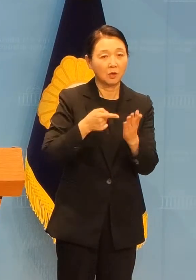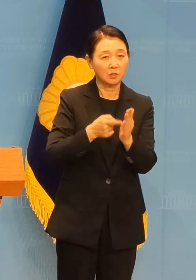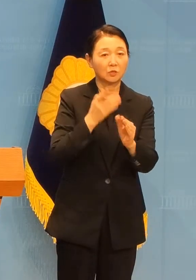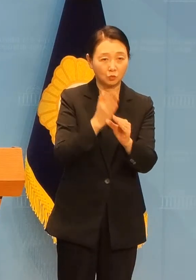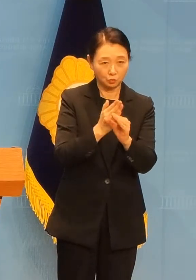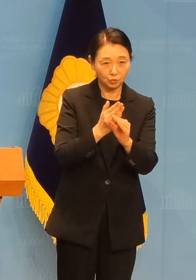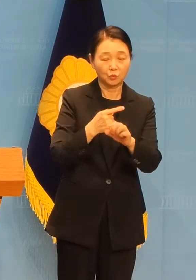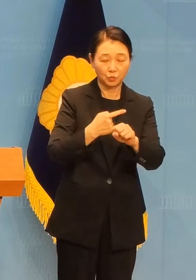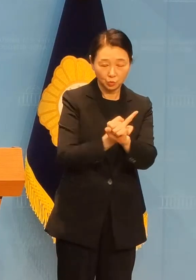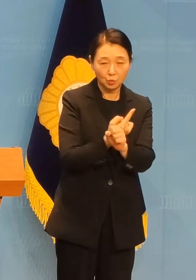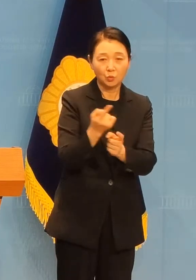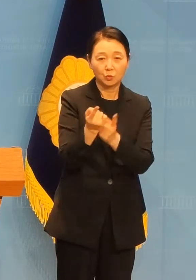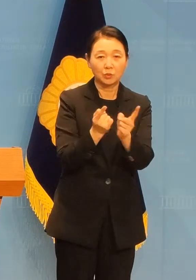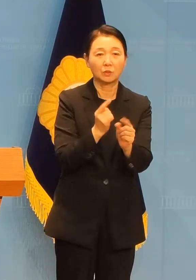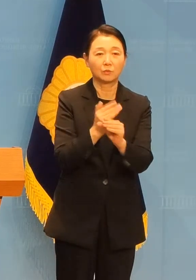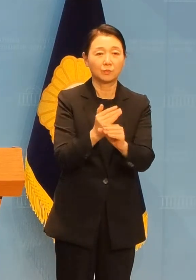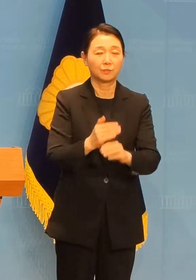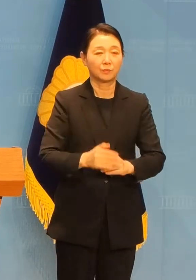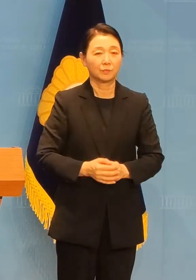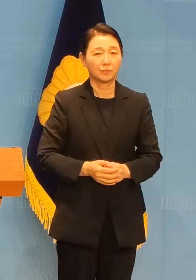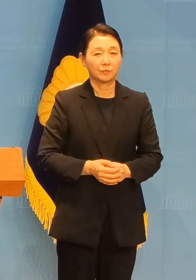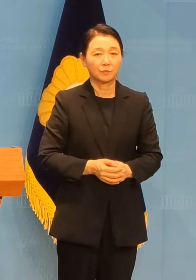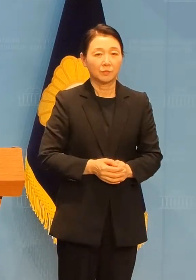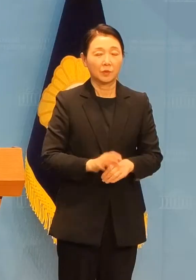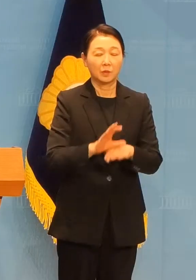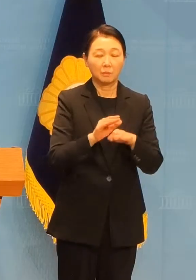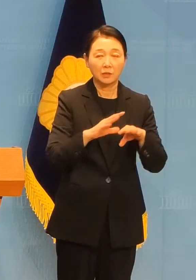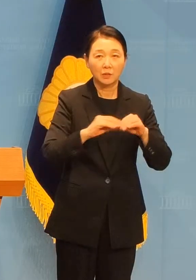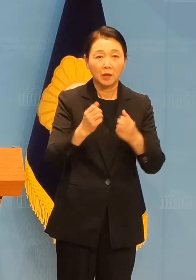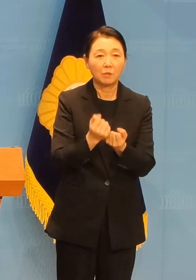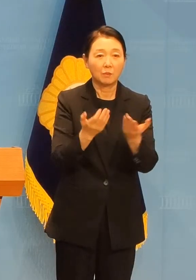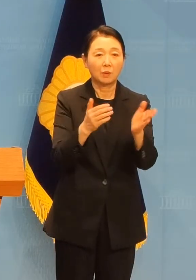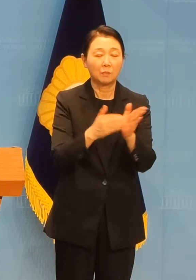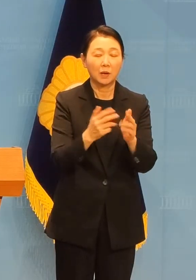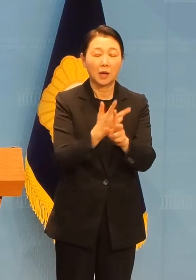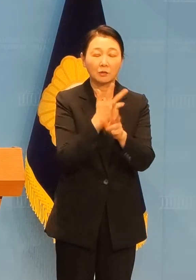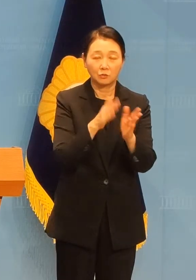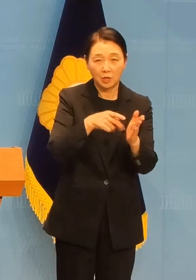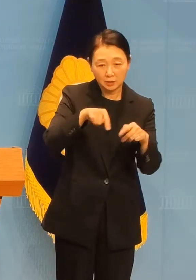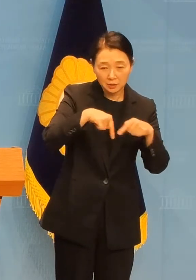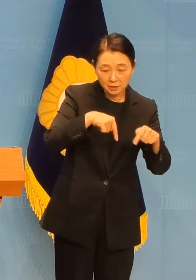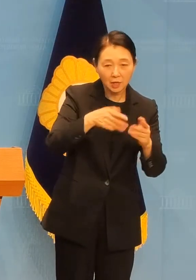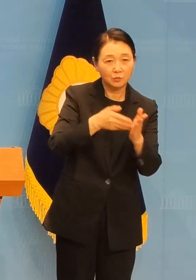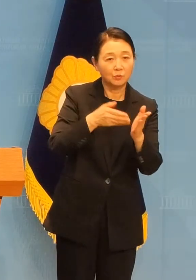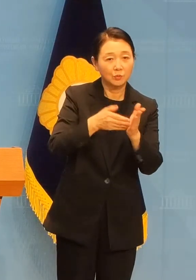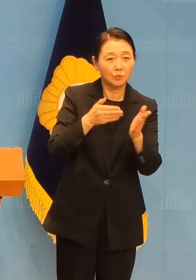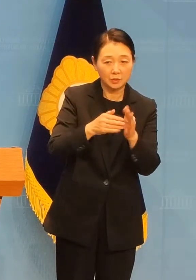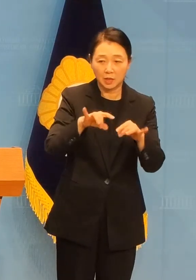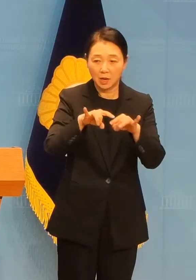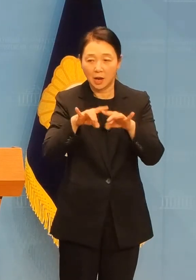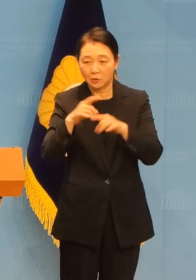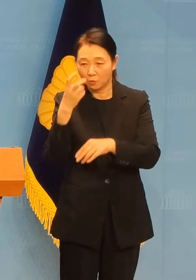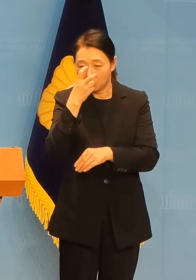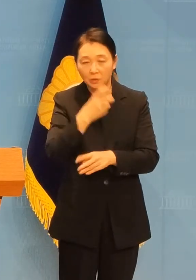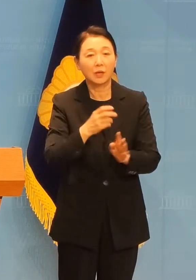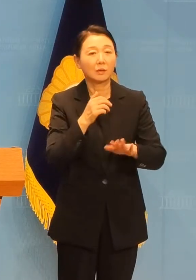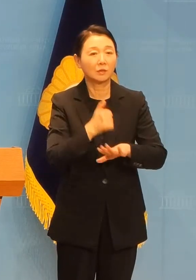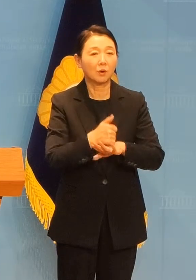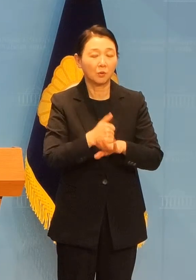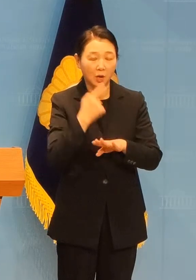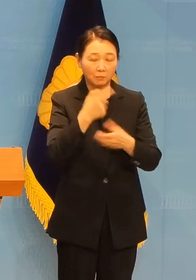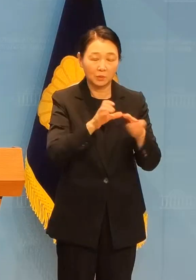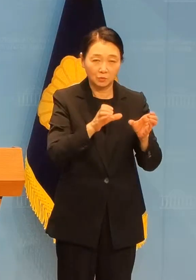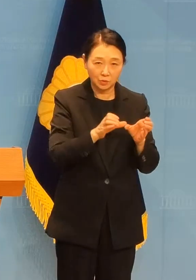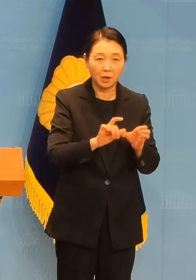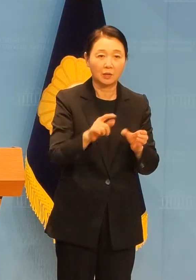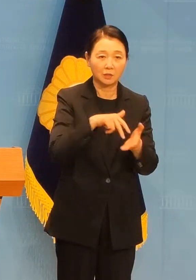등 조정 신청을 진행했습니다. 방송 대응 보고입니다. 한 주간 시사 프로그램 뉴스, 라디오를 모니터링한 결과